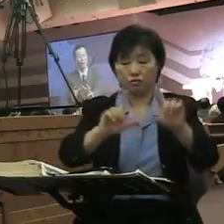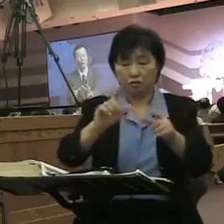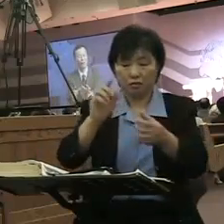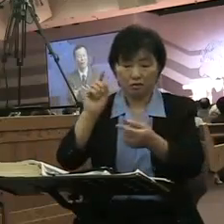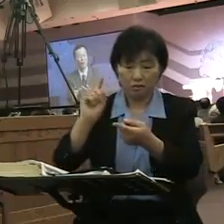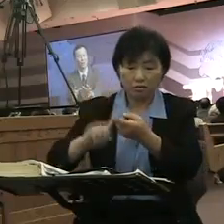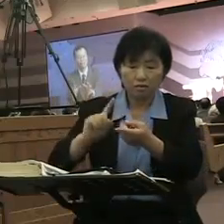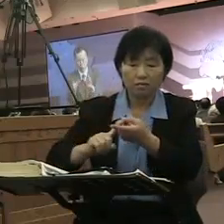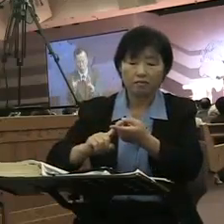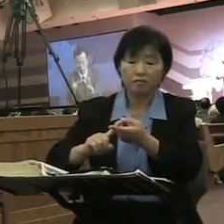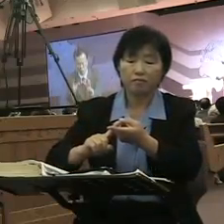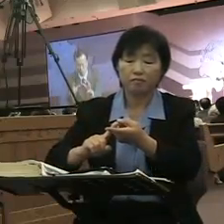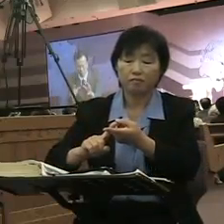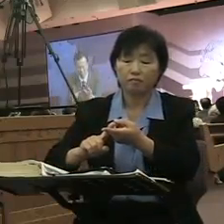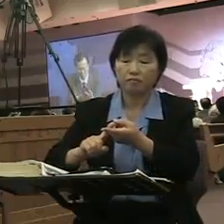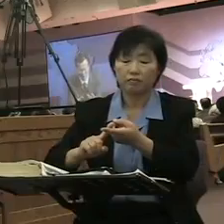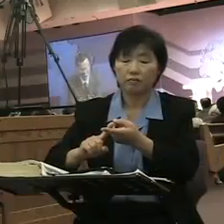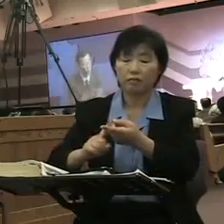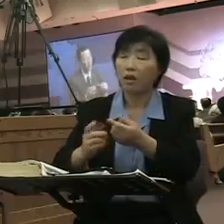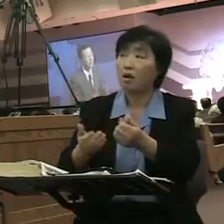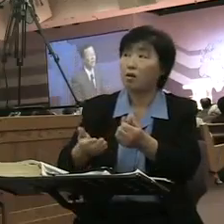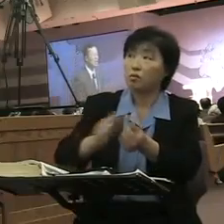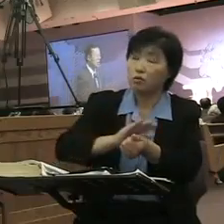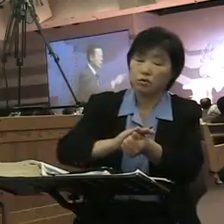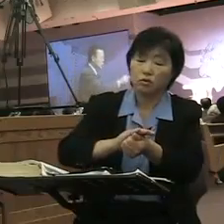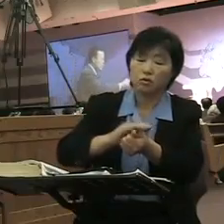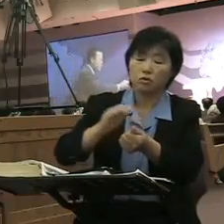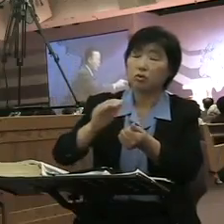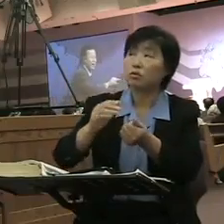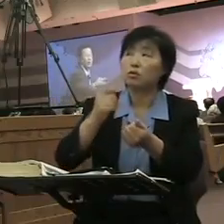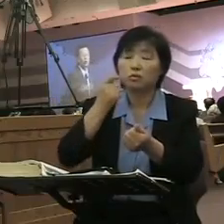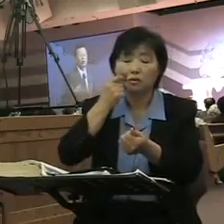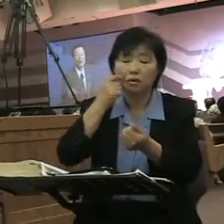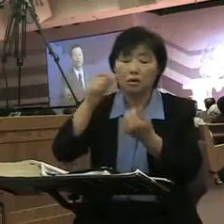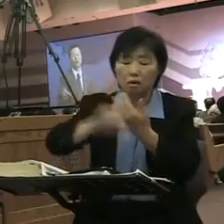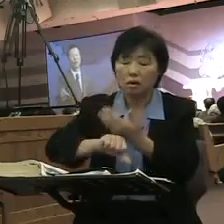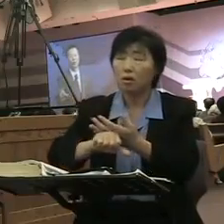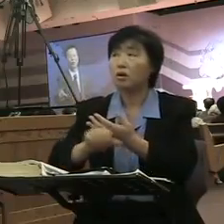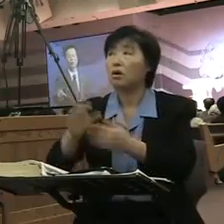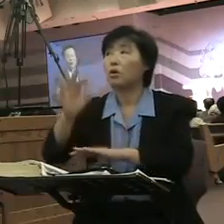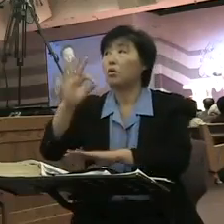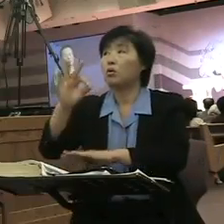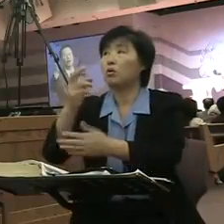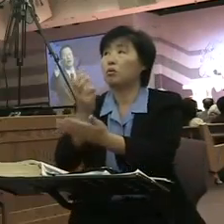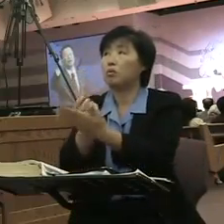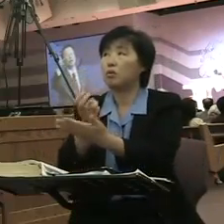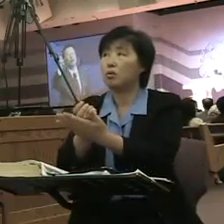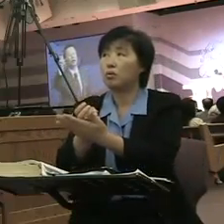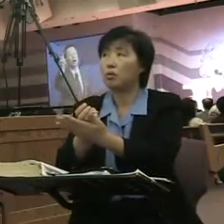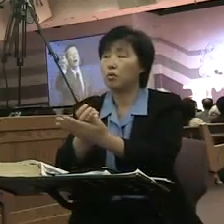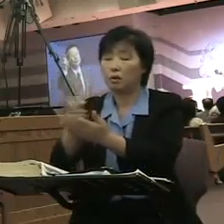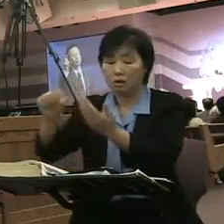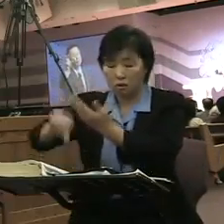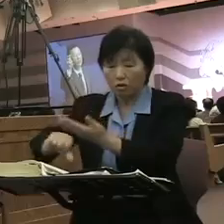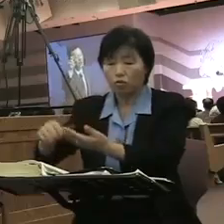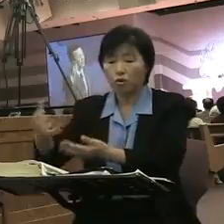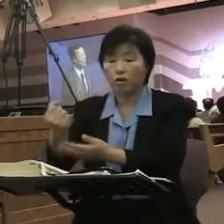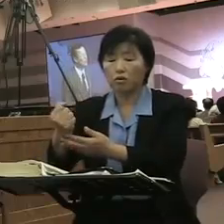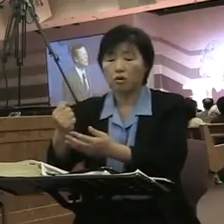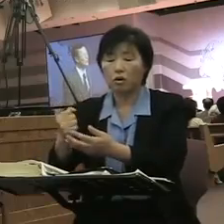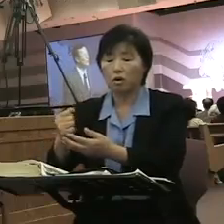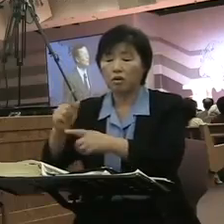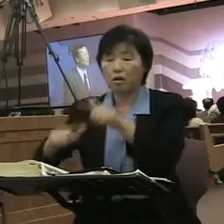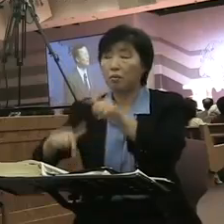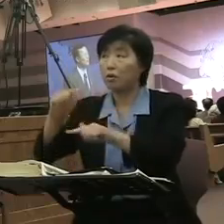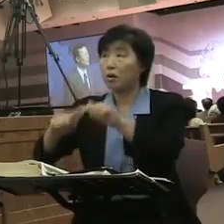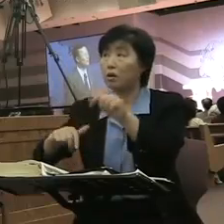인용하여 묻히지 못해서 저주가 아니라 율법의 저주를 가지고 나무에 달릴 한 분을 가리키고